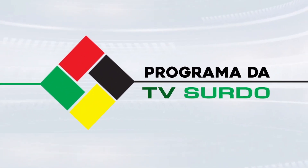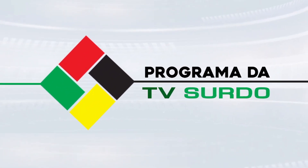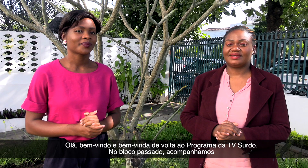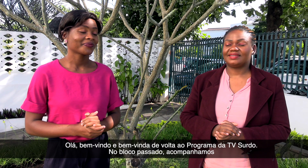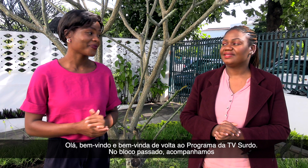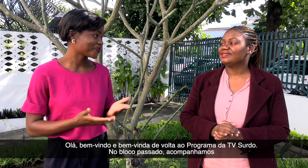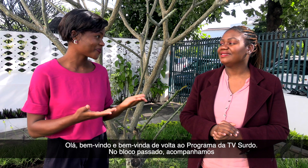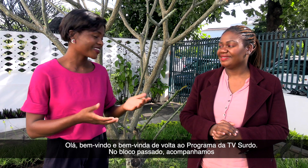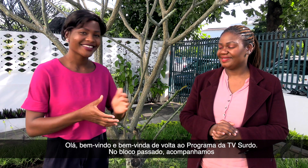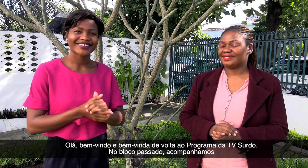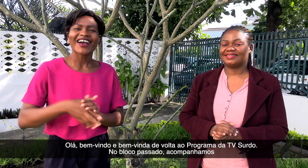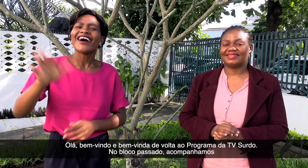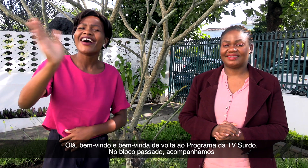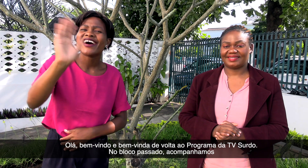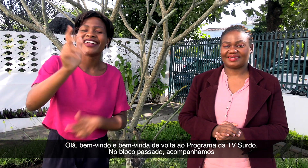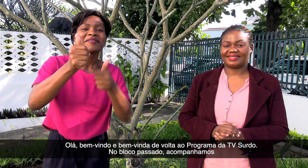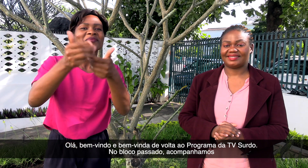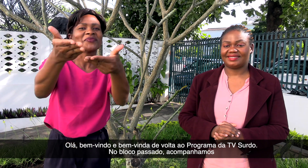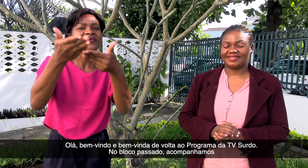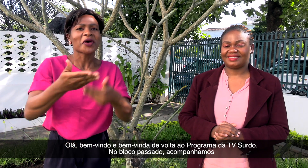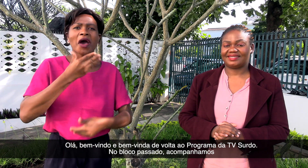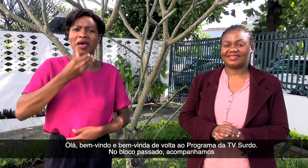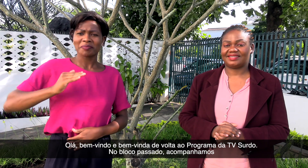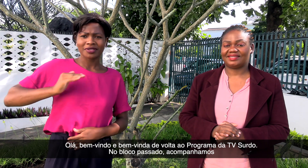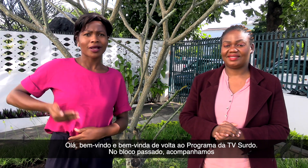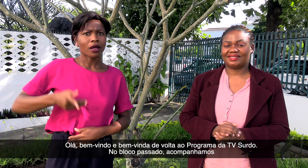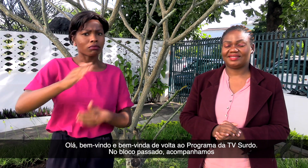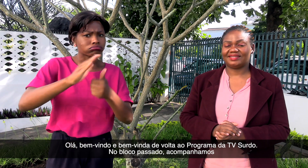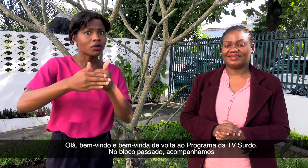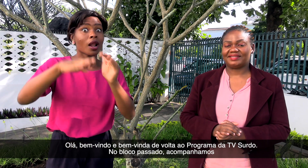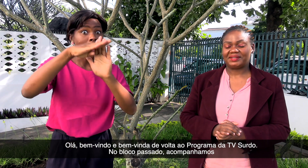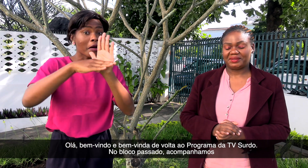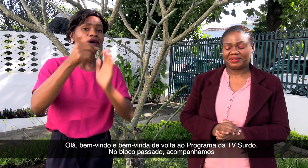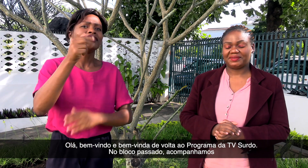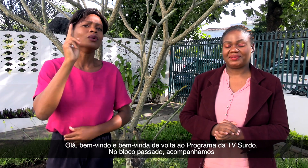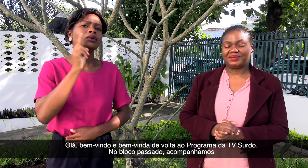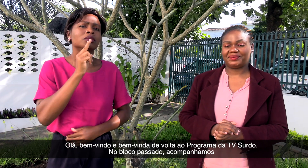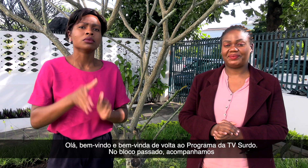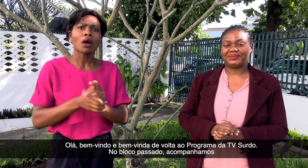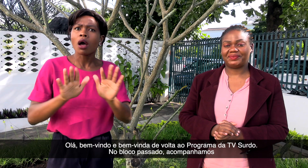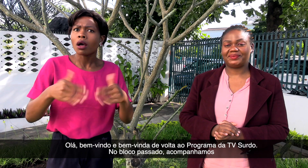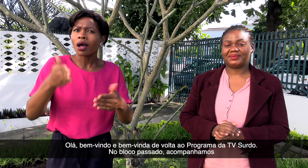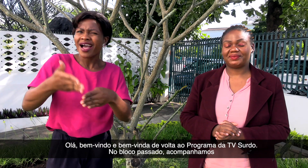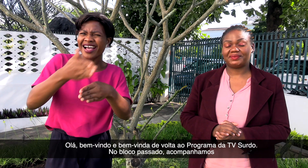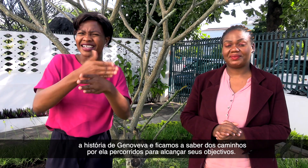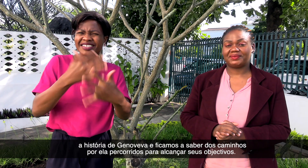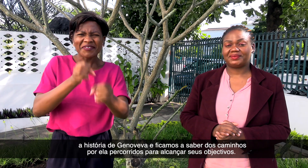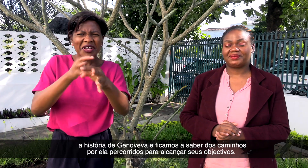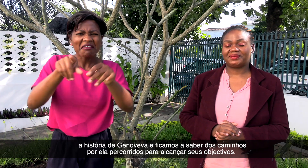Olá! Bem-vinda e bem-vindo de volta ao programa da TV Surdo. No bloco passado, acompanhamos a história de